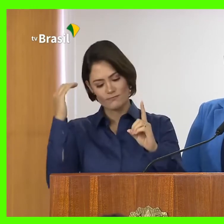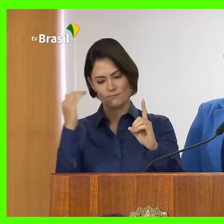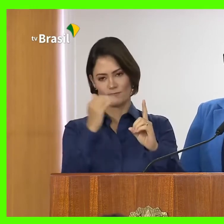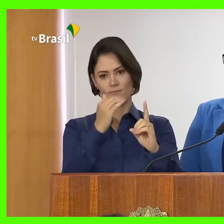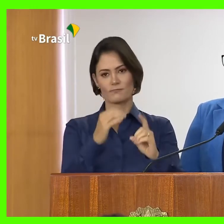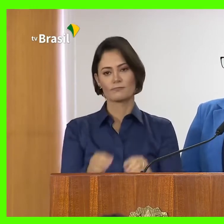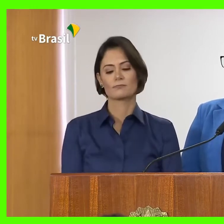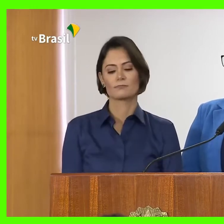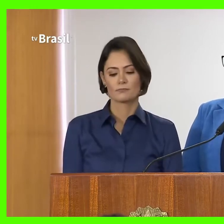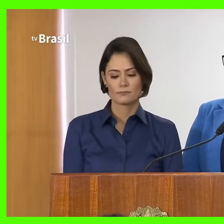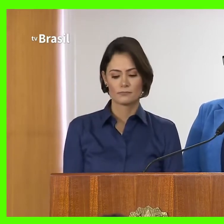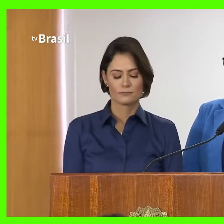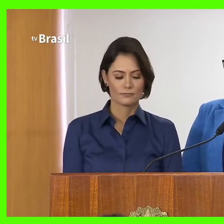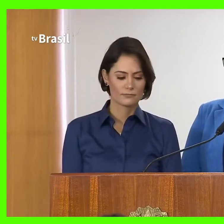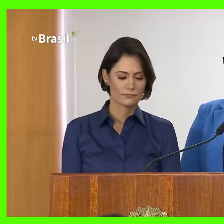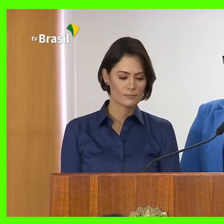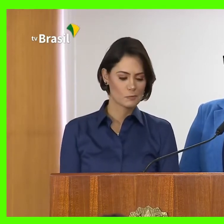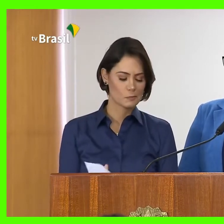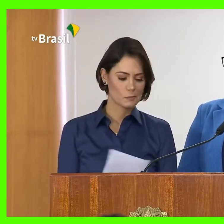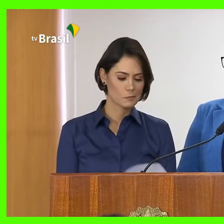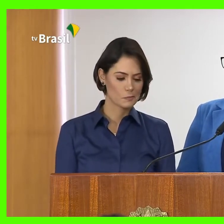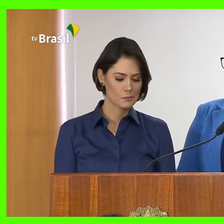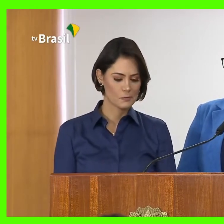todos sejam valorizados e respeitados.